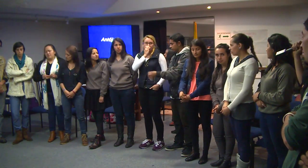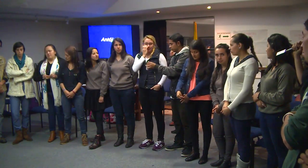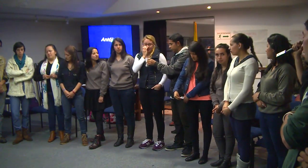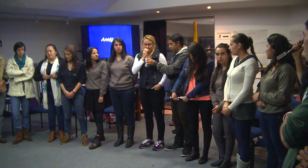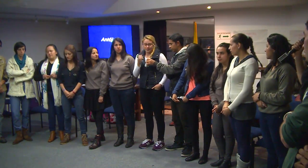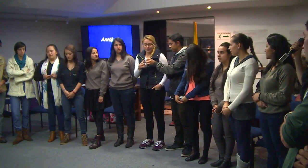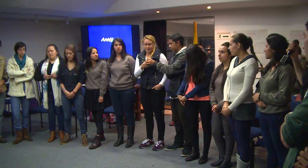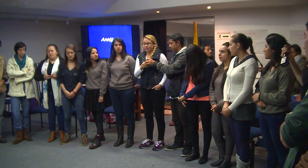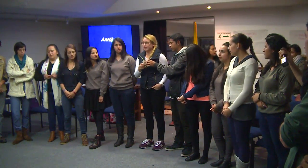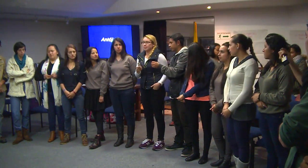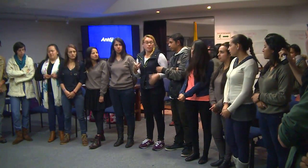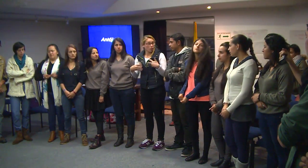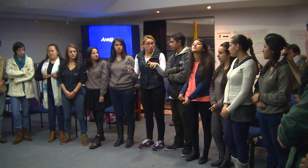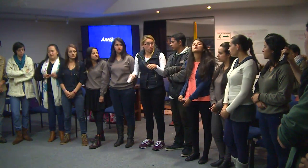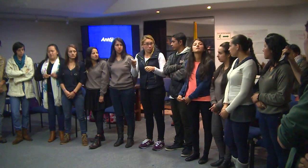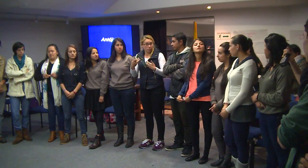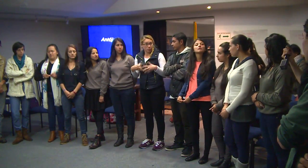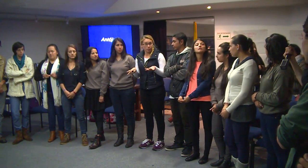social.